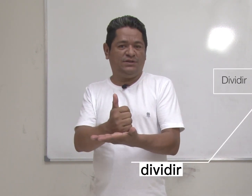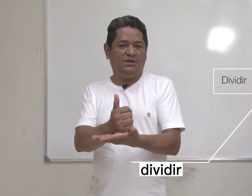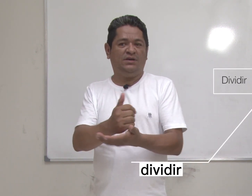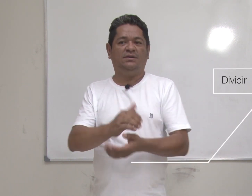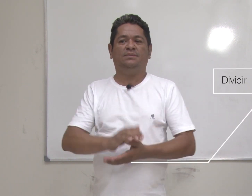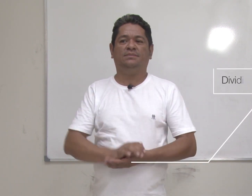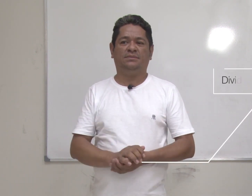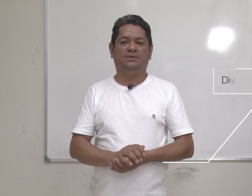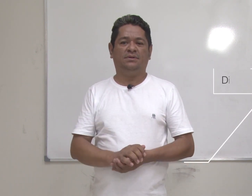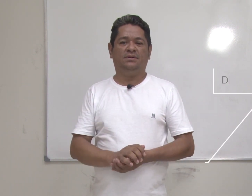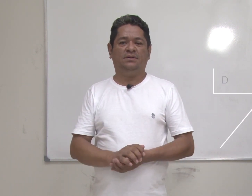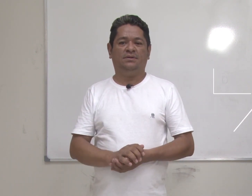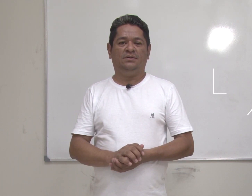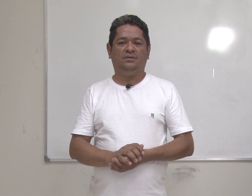dividir,